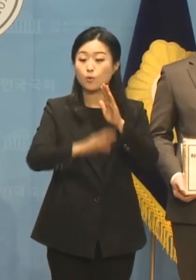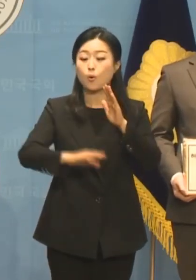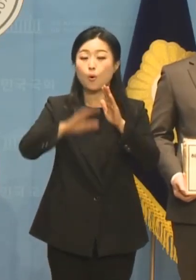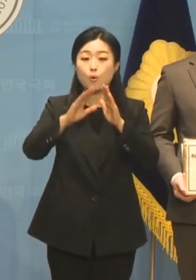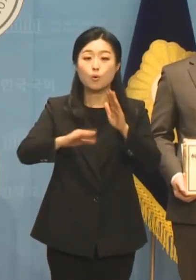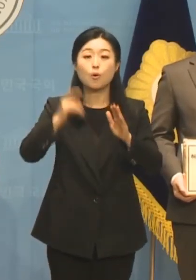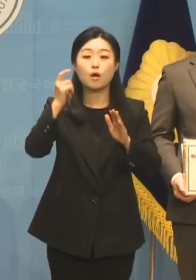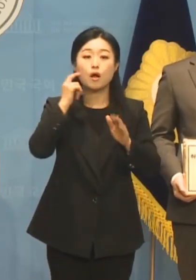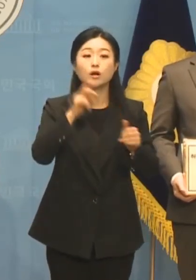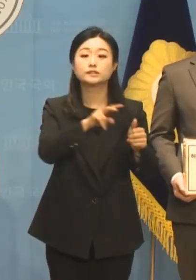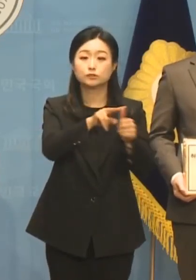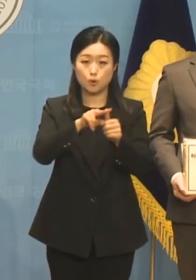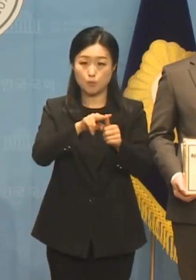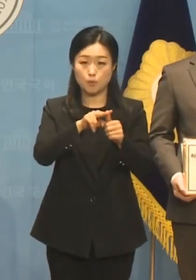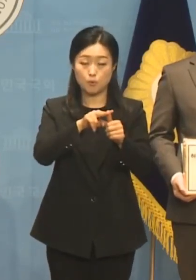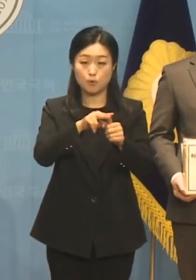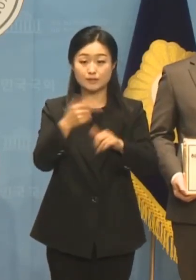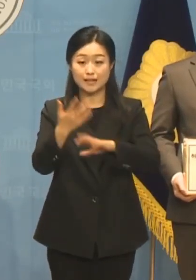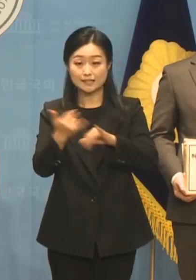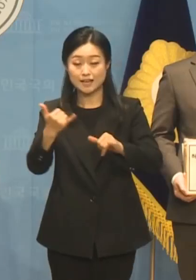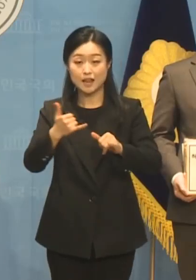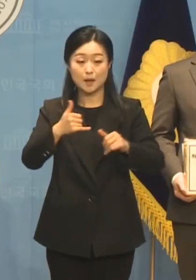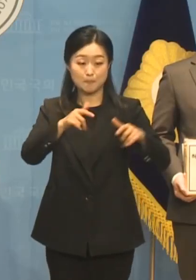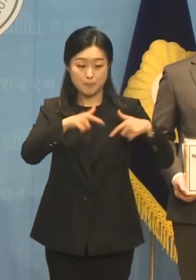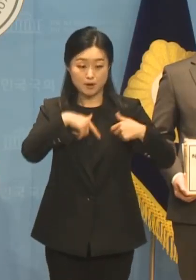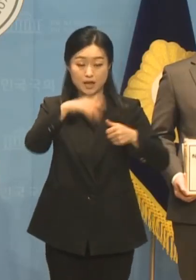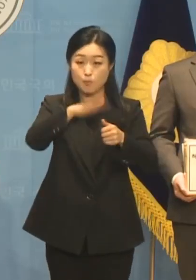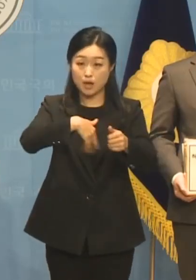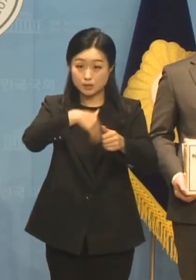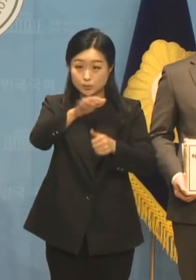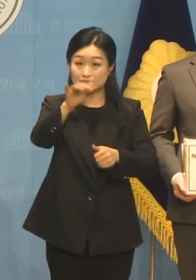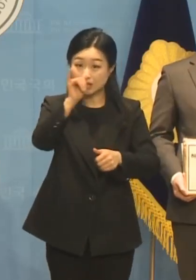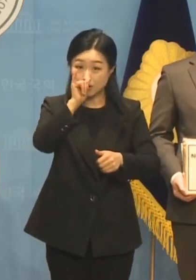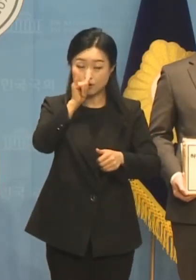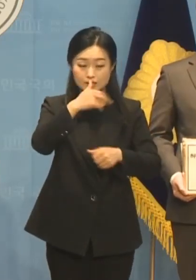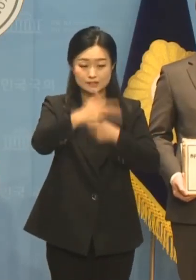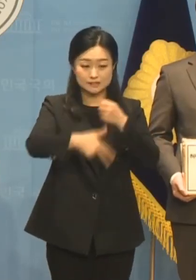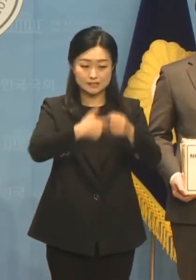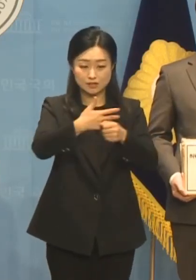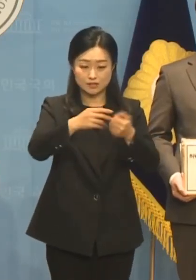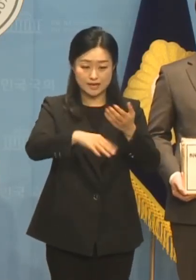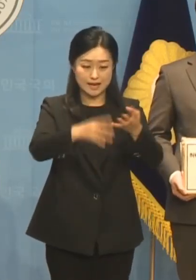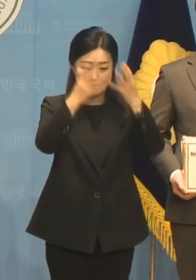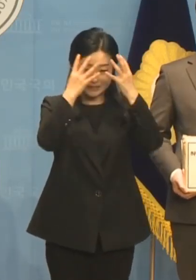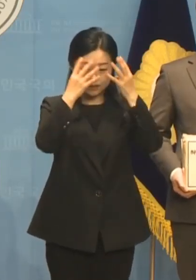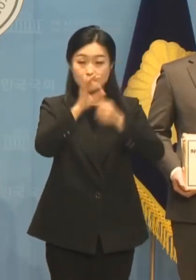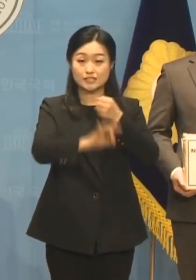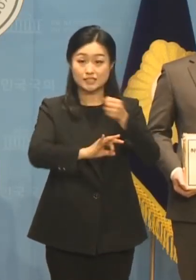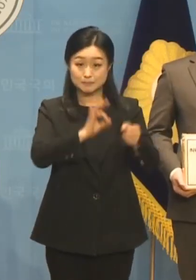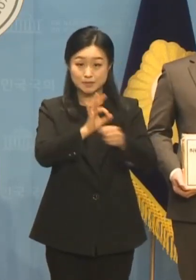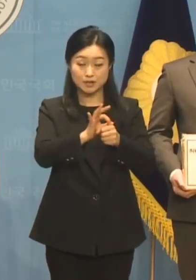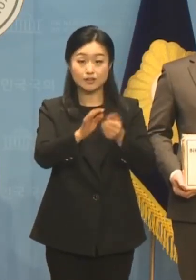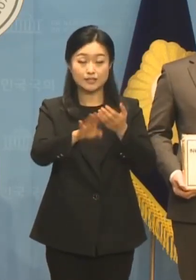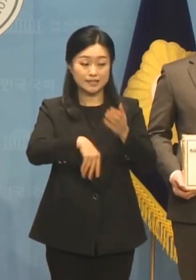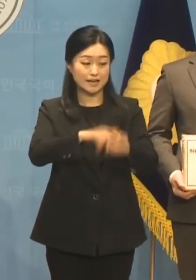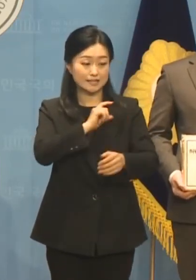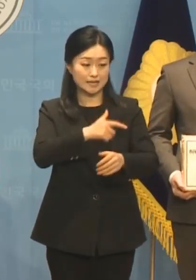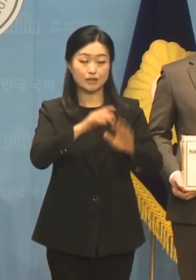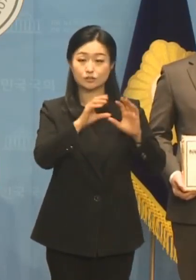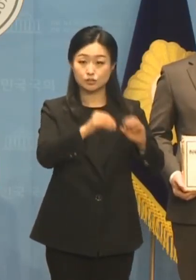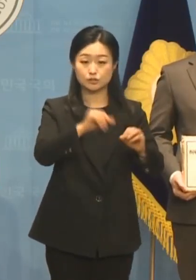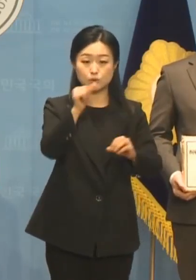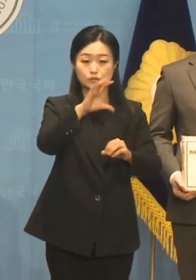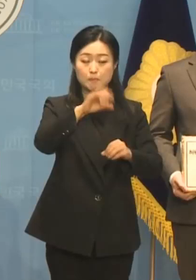공공연한 거짓 정보로 타인의 명예를 훼손한 행위는 7년 이하의 징역, 10년 이하의 자격정지 또는 5천만 원